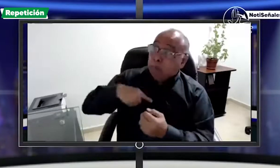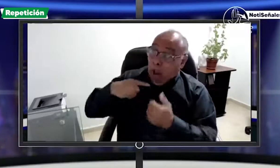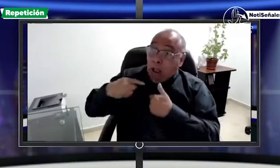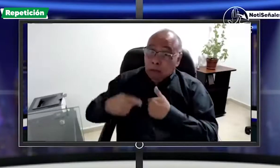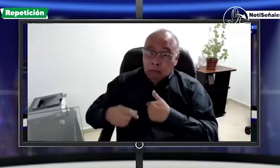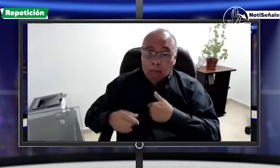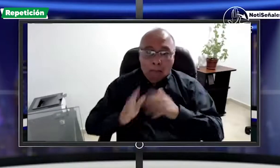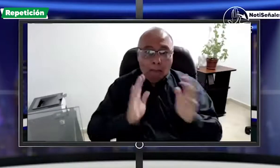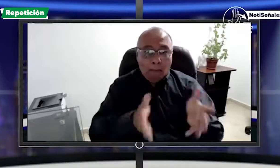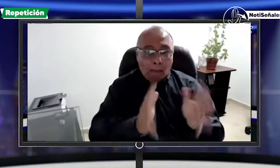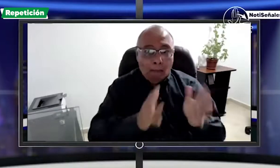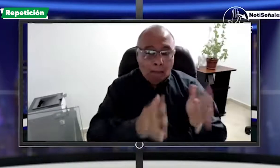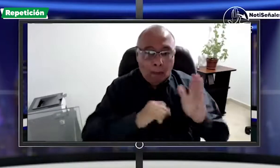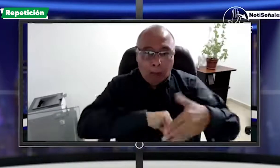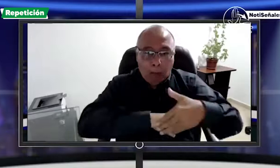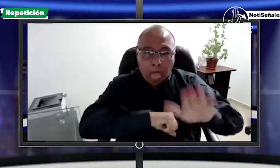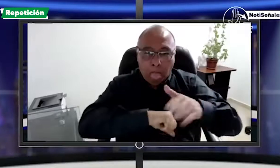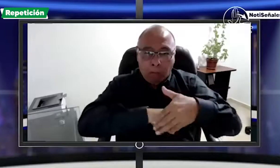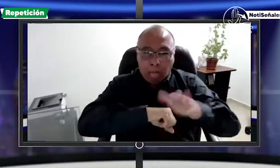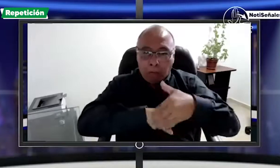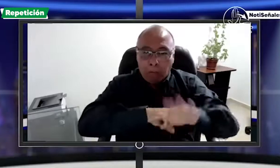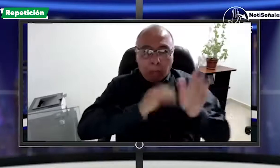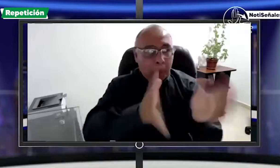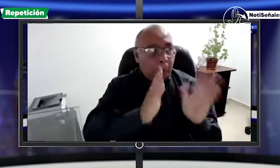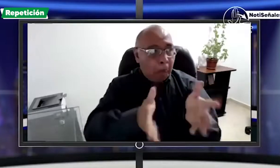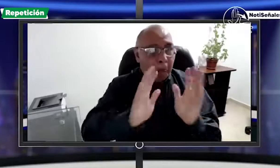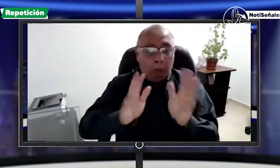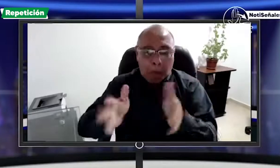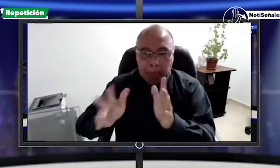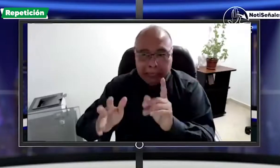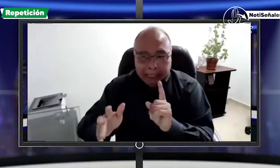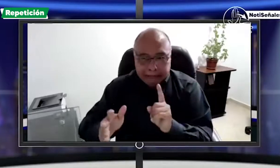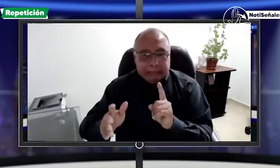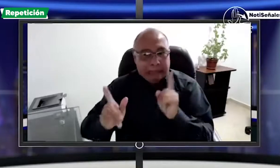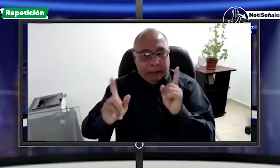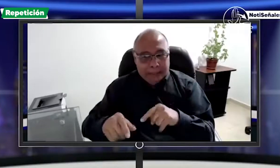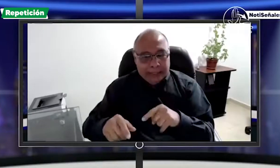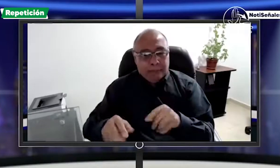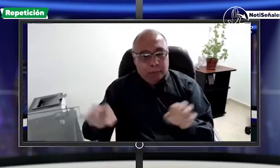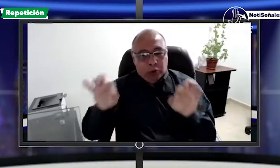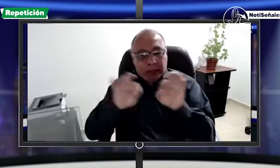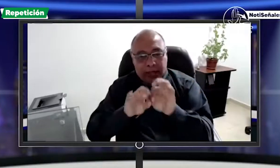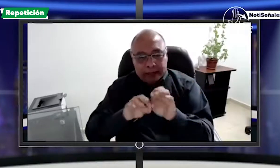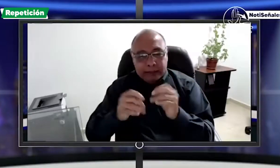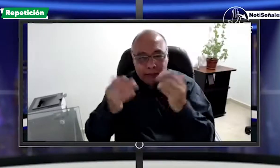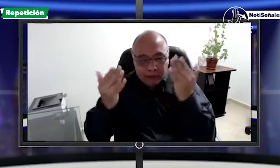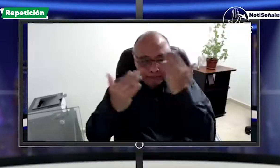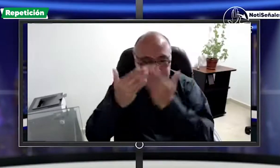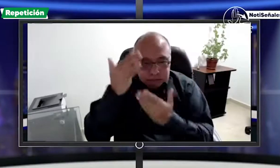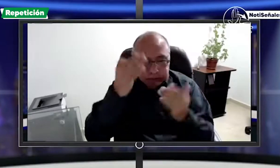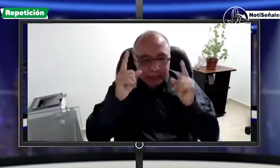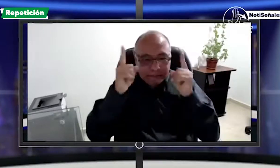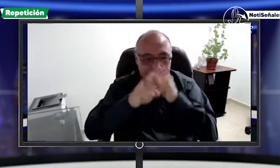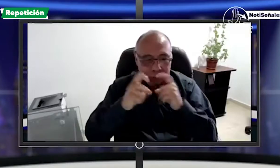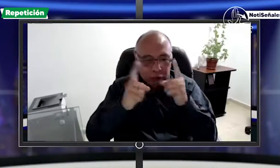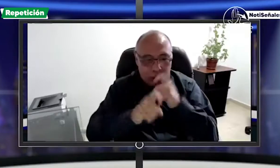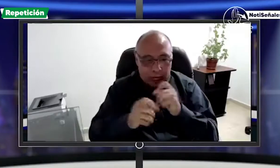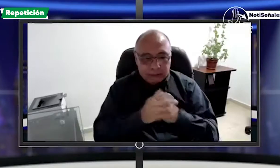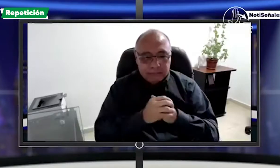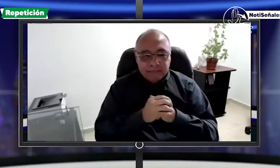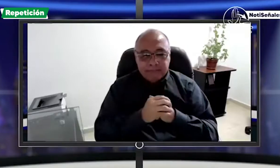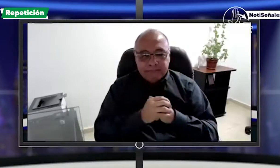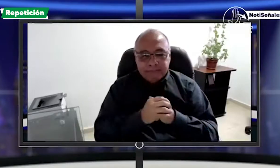Capacitación Frente A Dar Clases De Lengua De Señas Con Personas oyentes Y ¿Qué Tienen Que Hacer Ir Improvisando Sobre La Marcha En